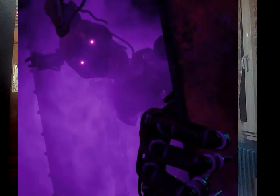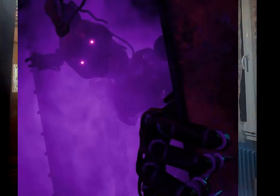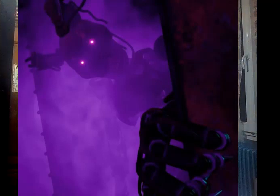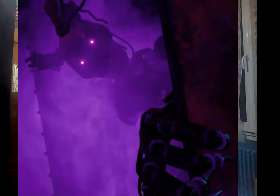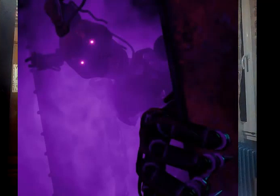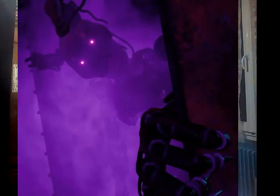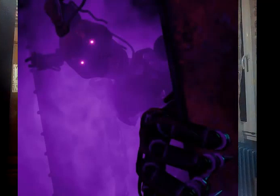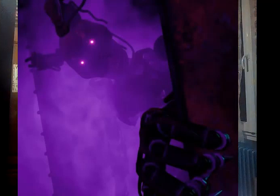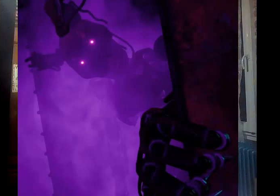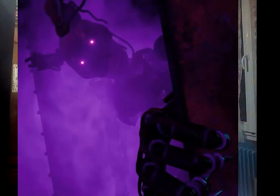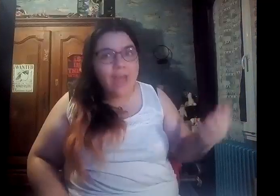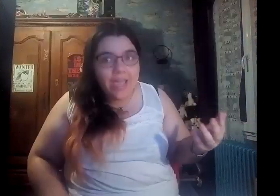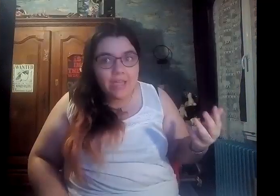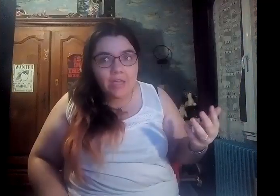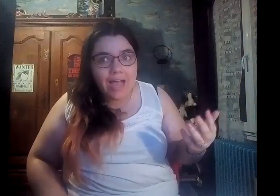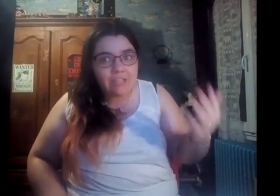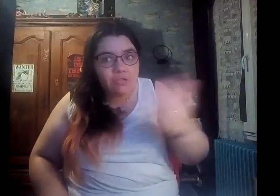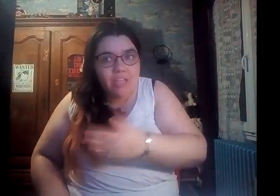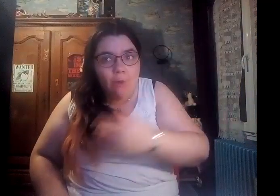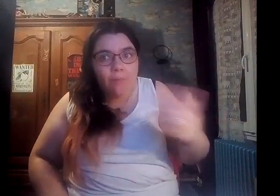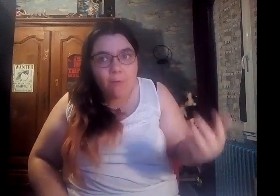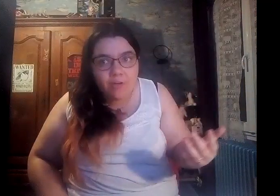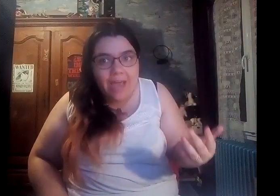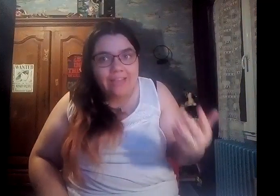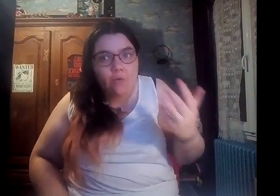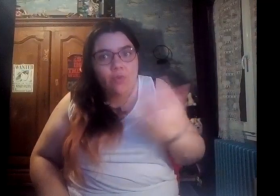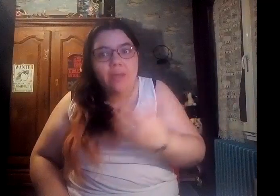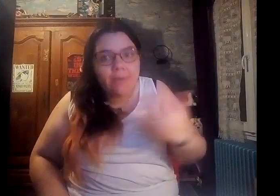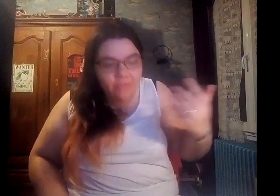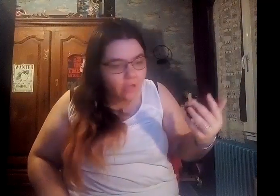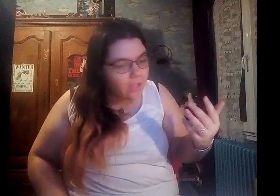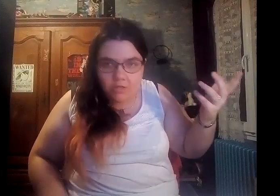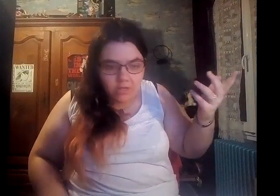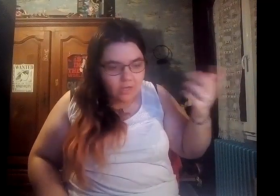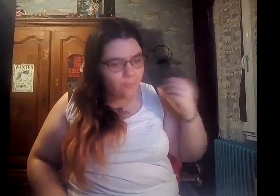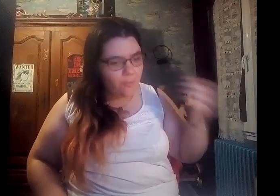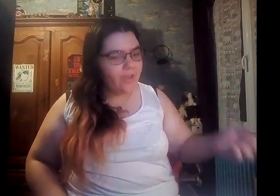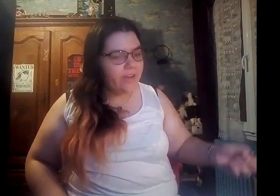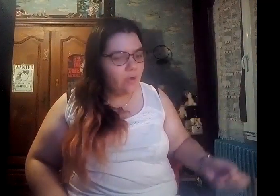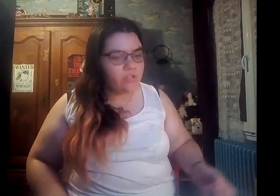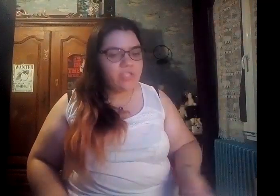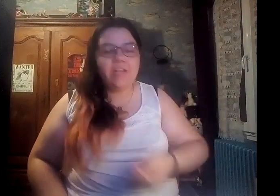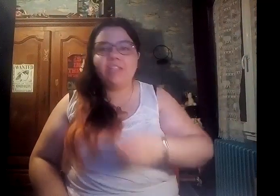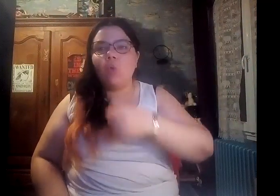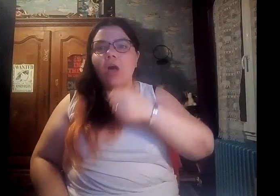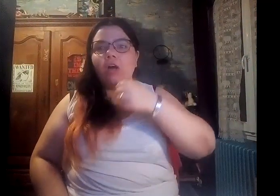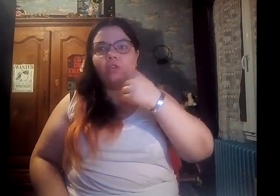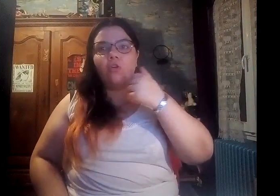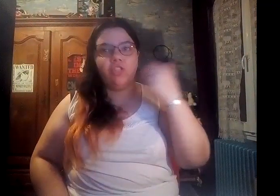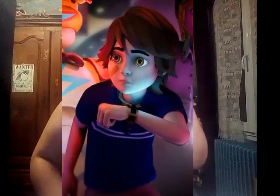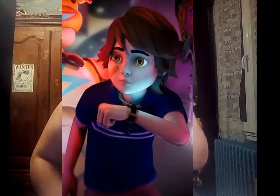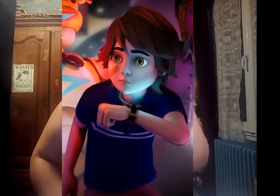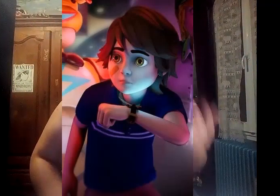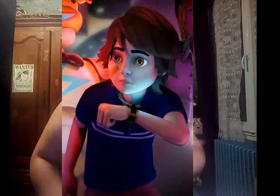recharge c'est violet associé au Purple Guy William Afton et puis il y a aussi l'histoire de ggy